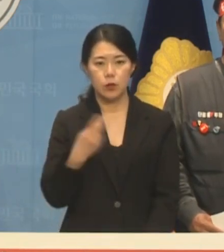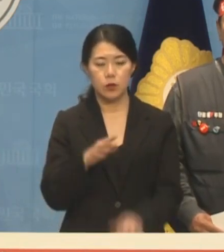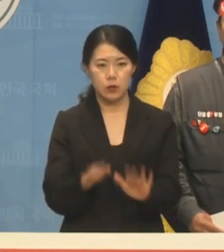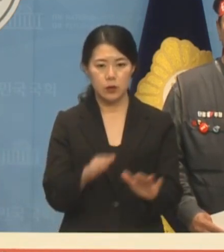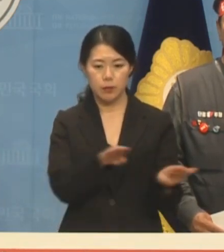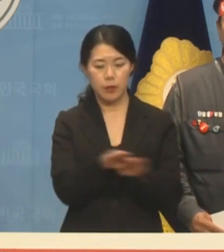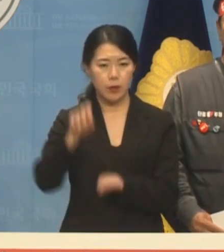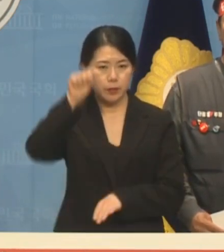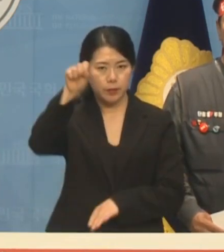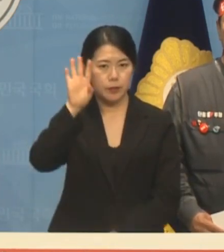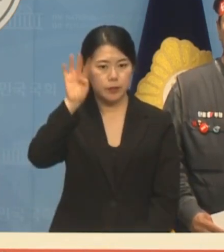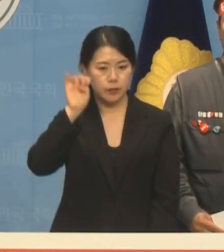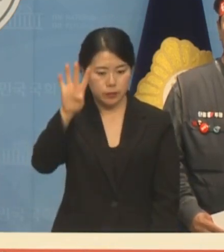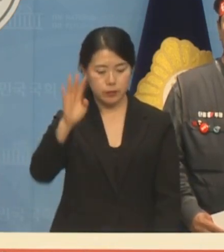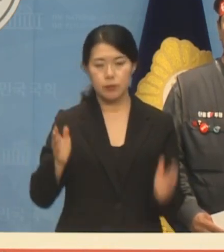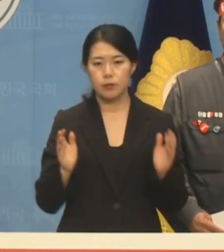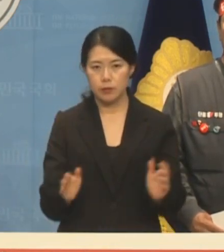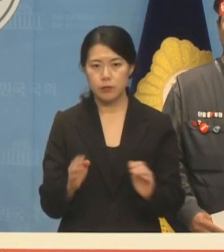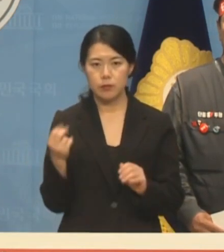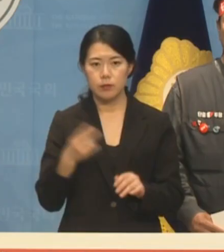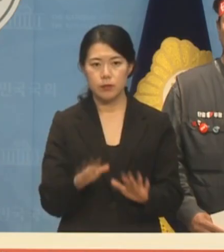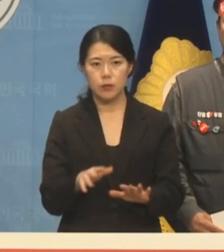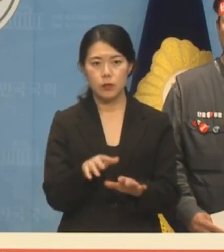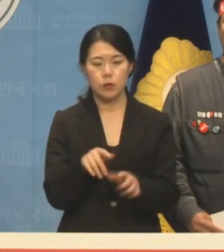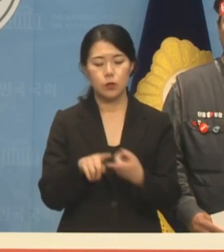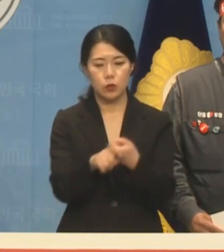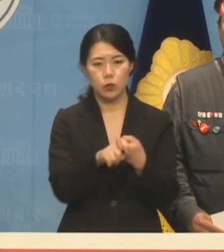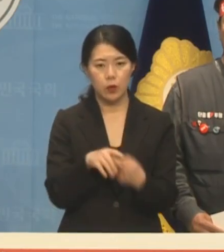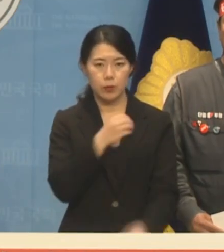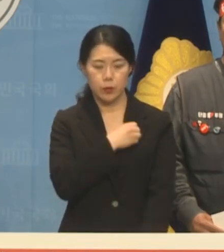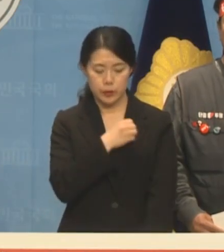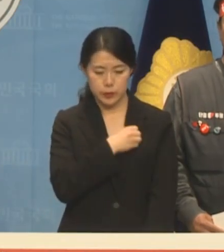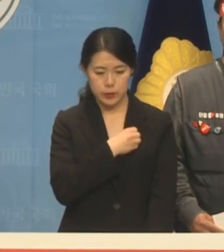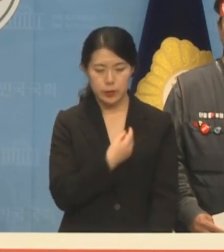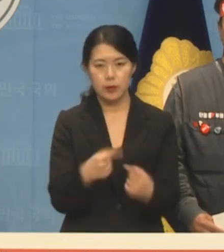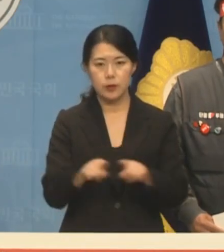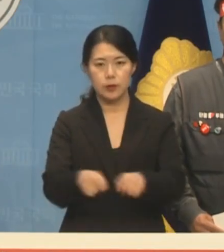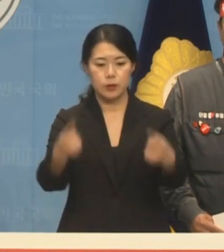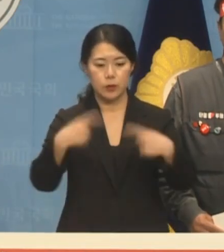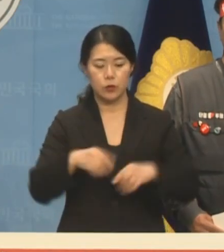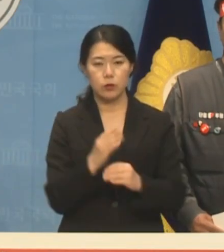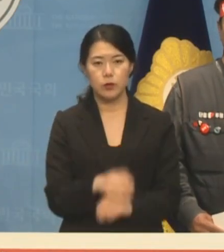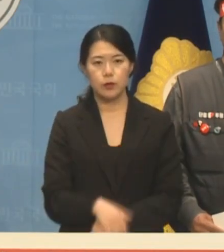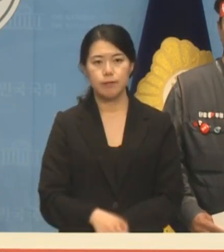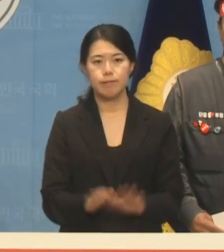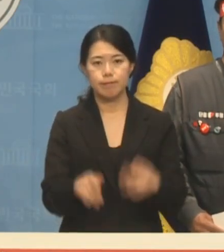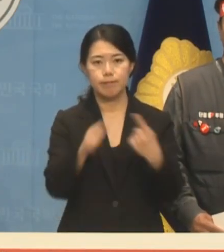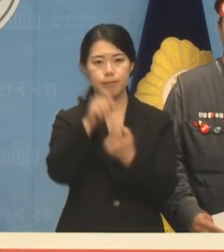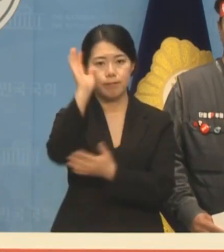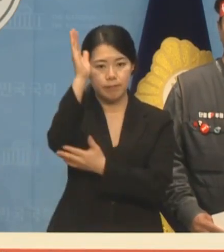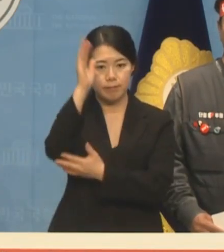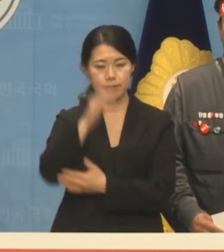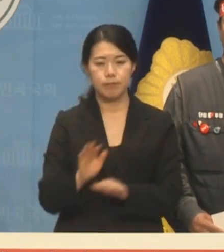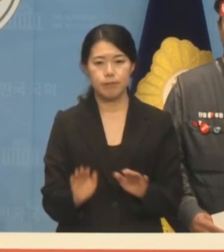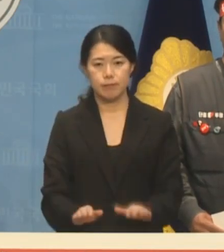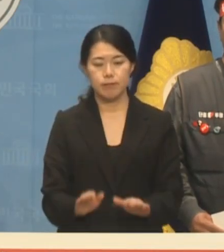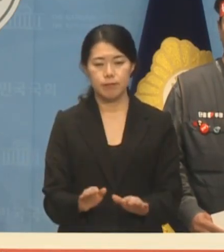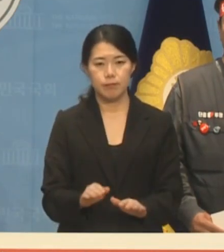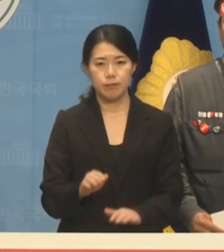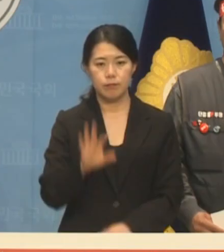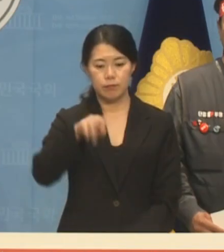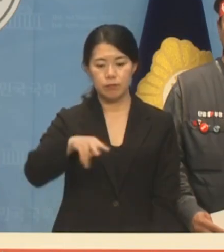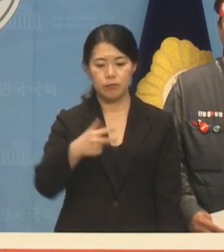44일차 한묵지회장외 조합원들 함께 하고 있습니다. 먼저 첫 번째 발언으로 진보당 북구